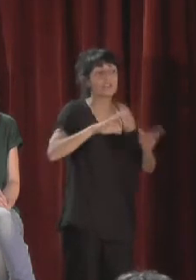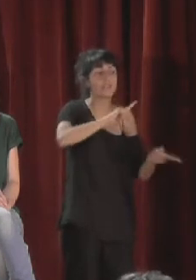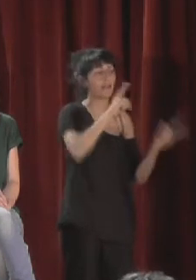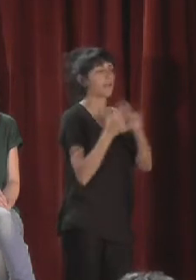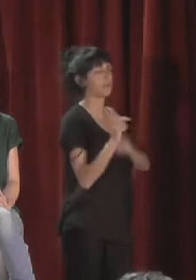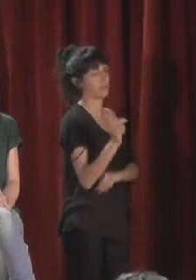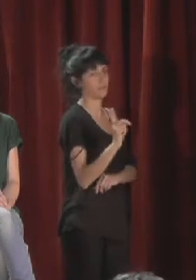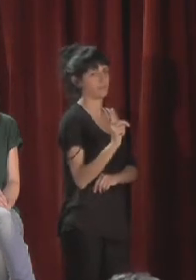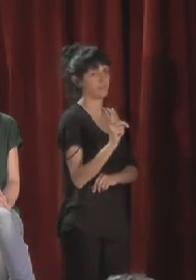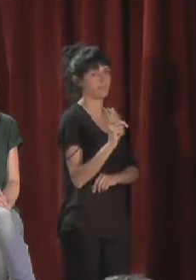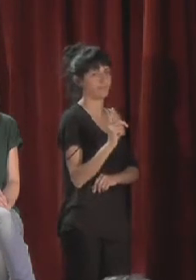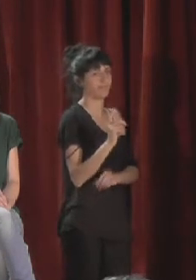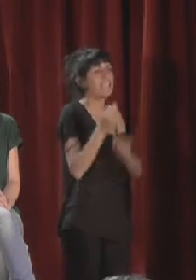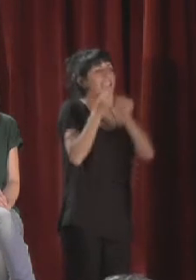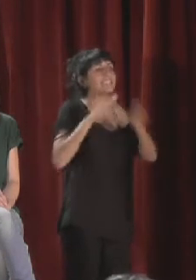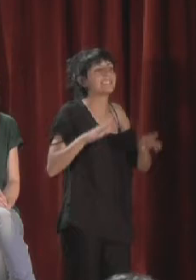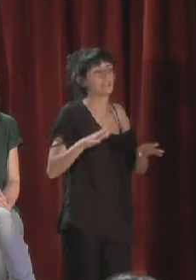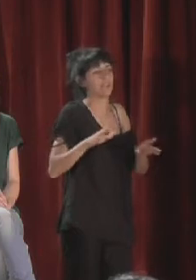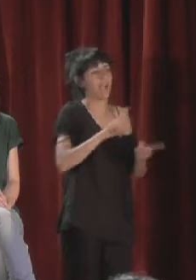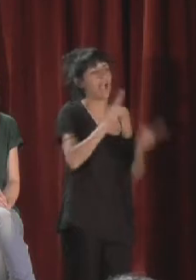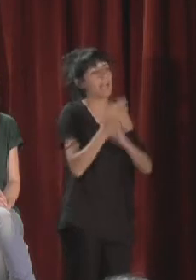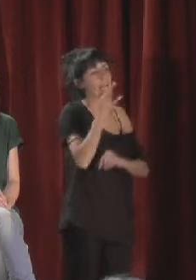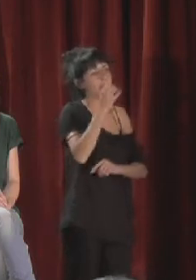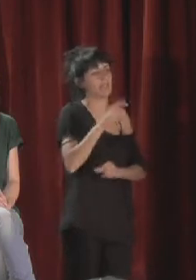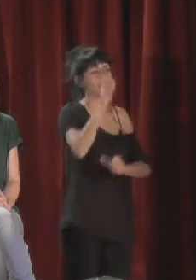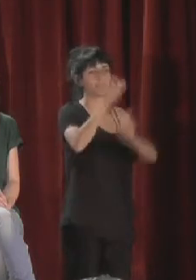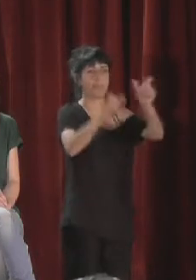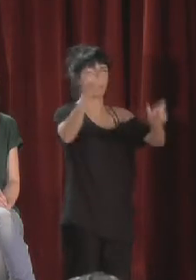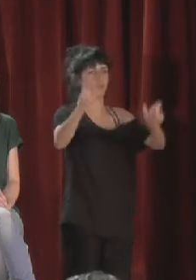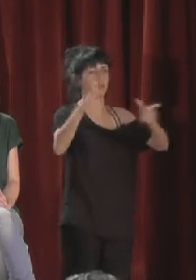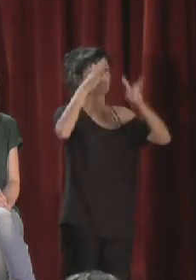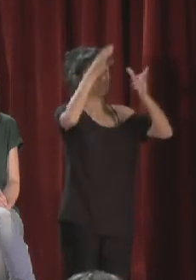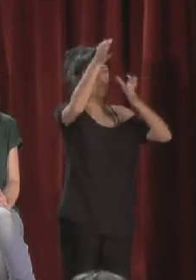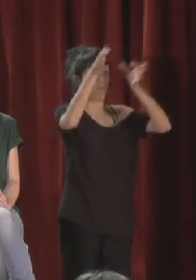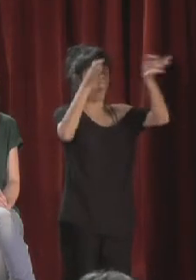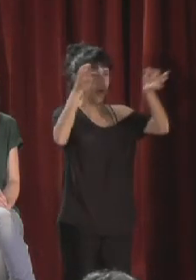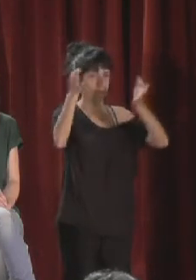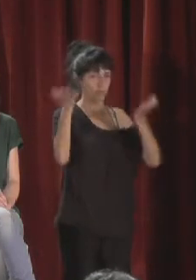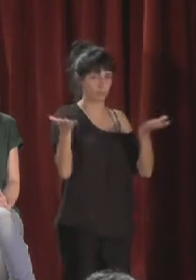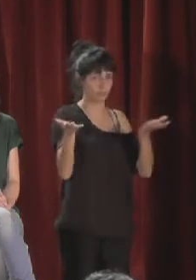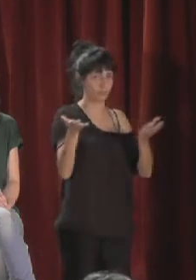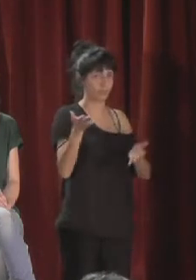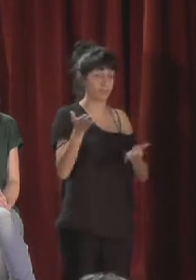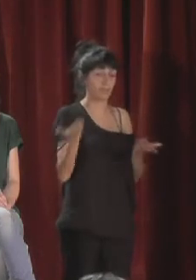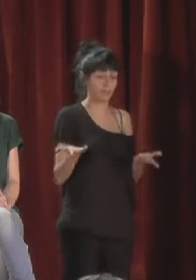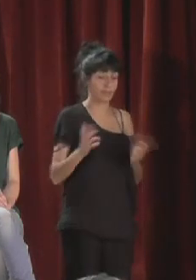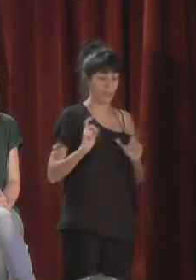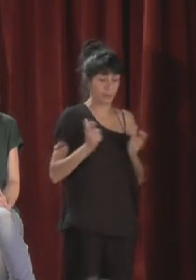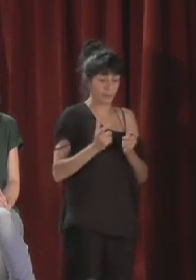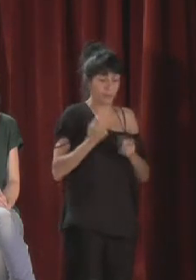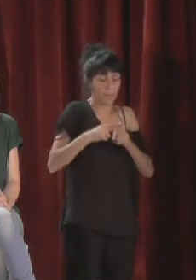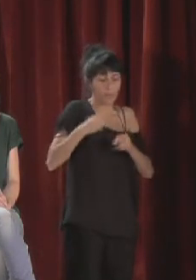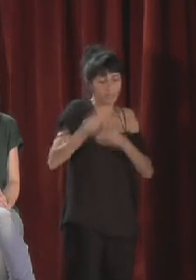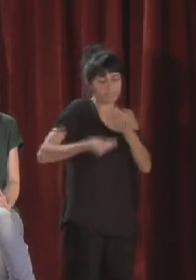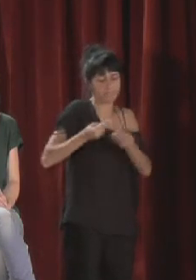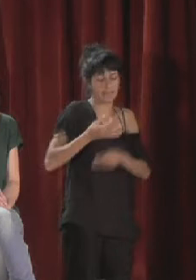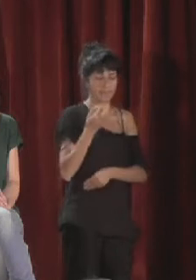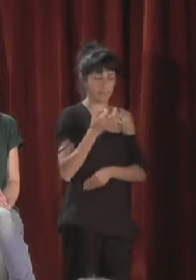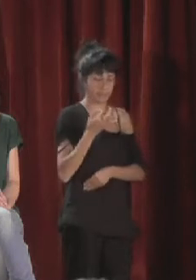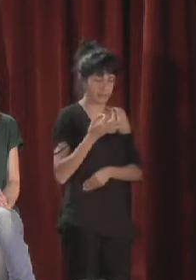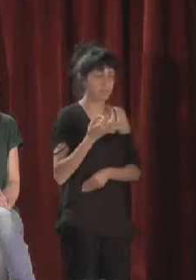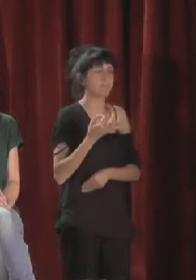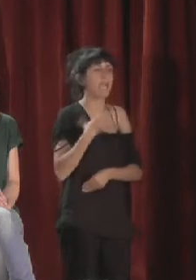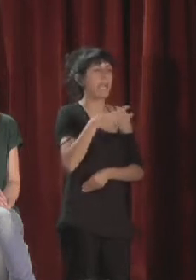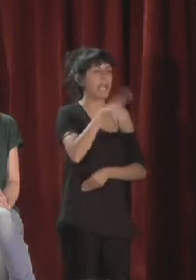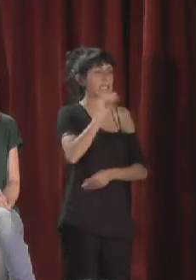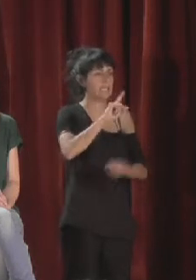os povos. Como moitos políticos o que facemos, algúns, é asumir eses cambios, sendo moi conscientes de que son